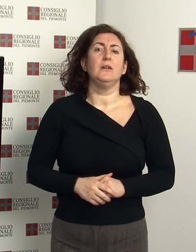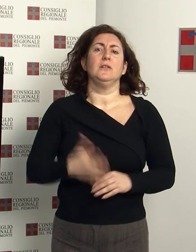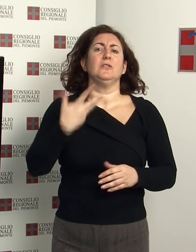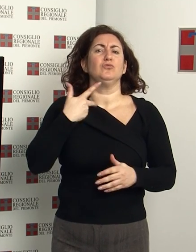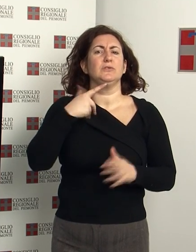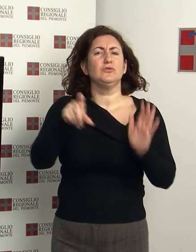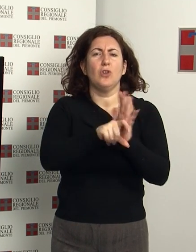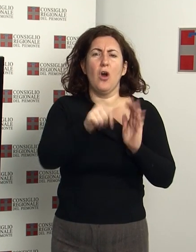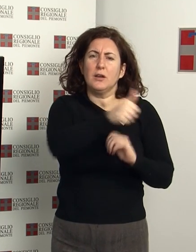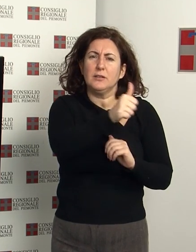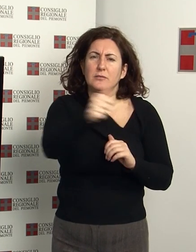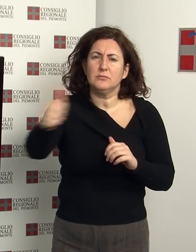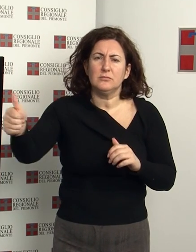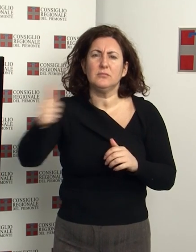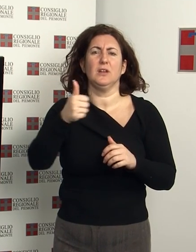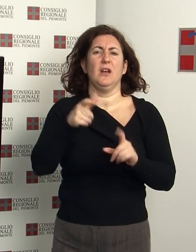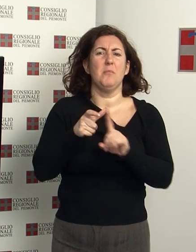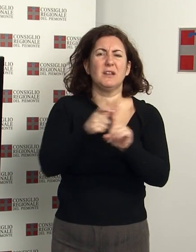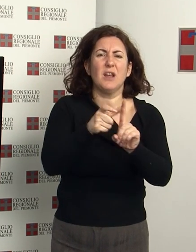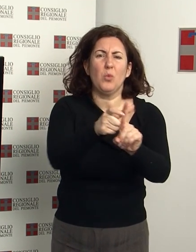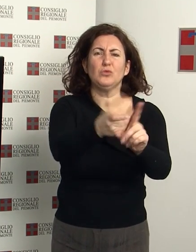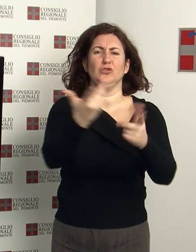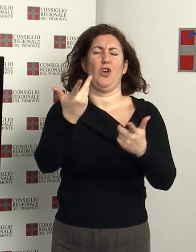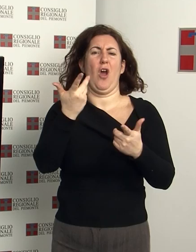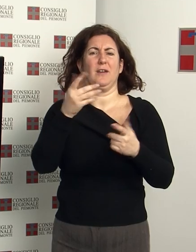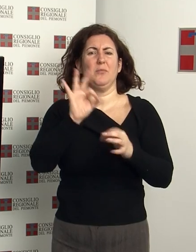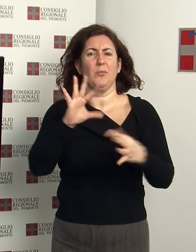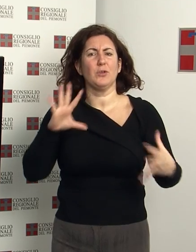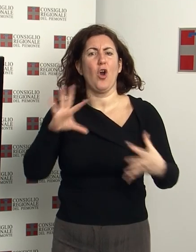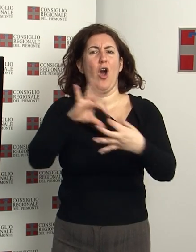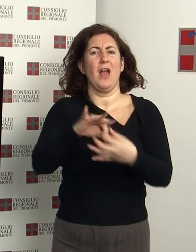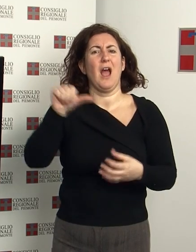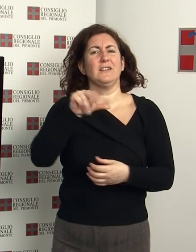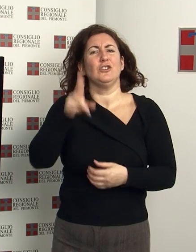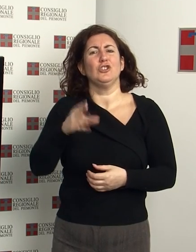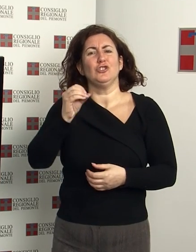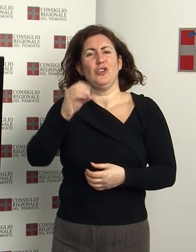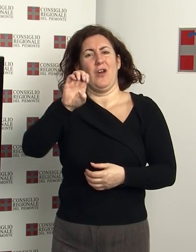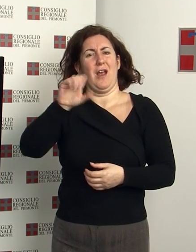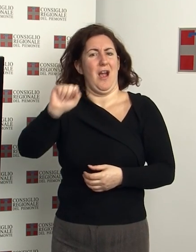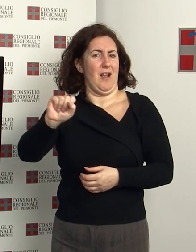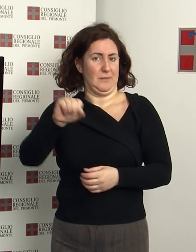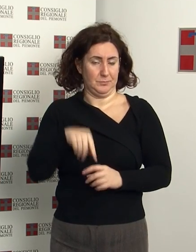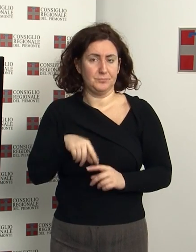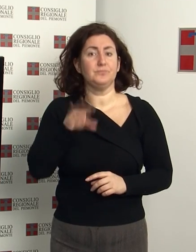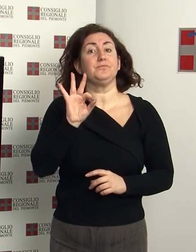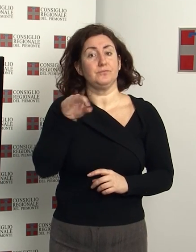solidarietà e coscienza civile legate alla choa questo il tema portante delle due ricerche presentate a Palazzo Lascaris il 23